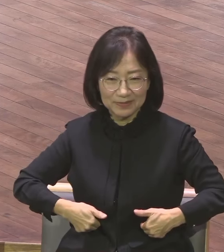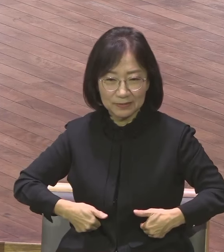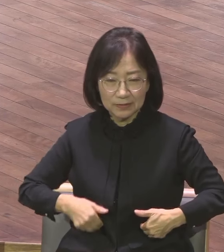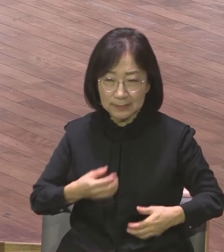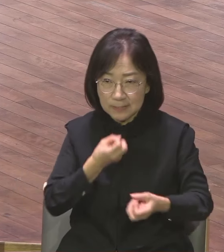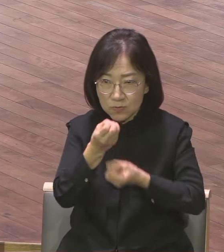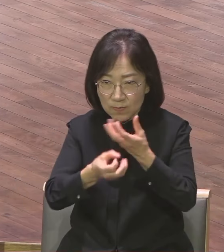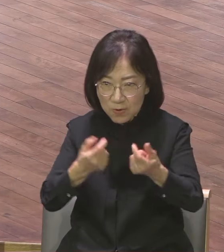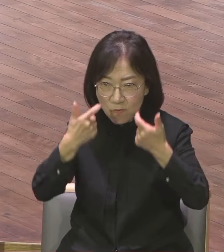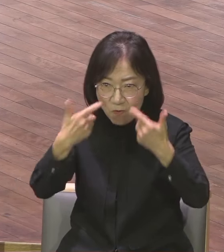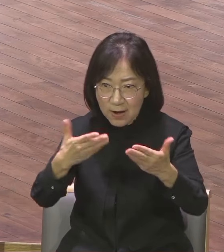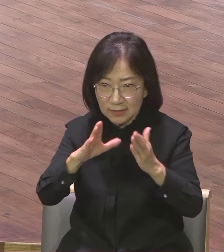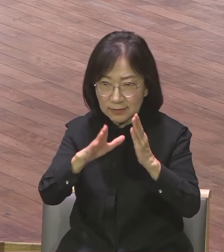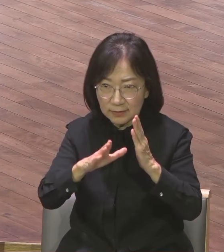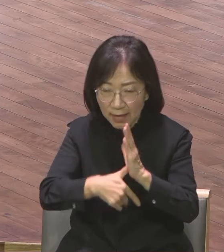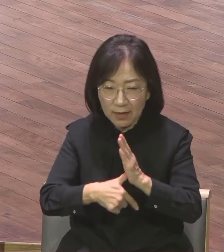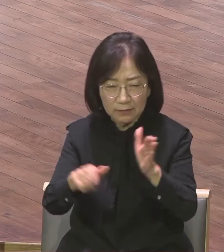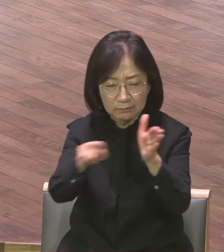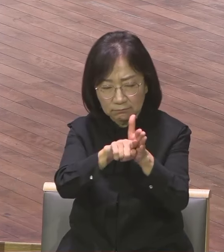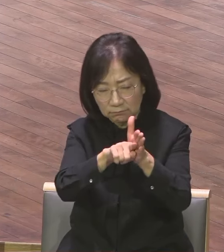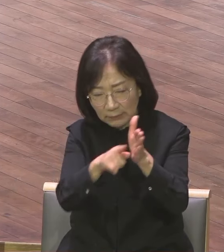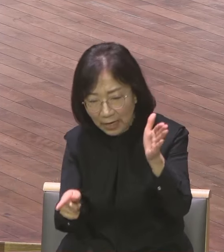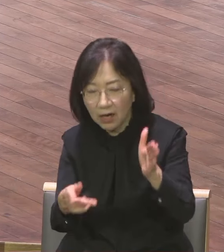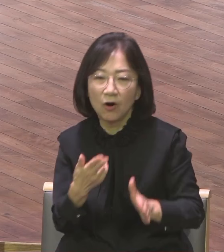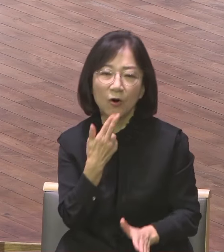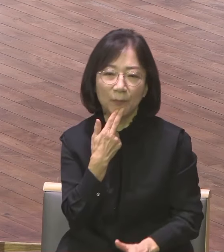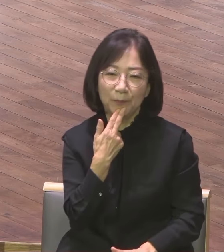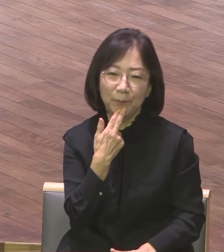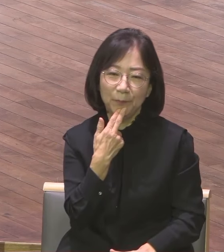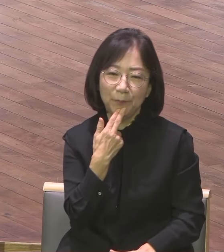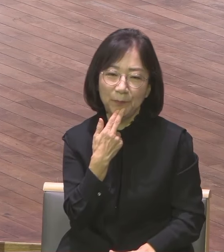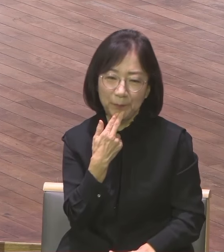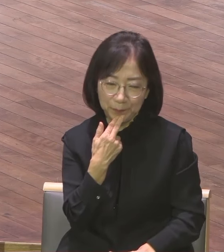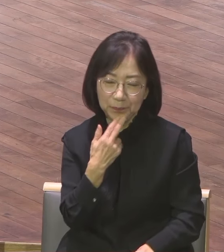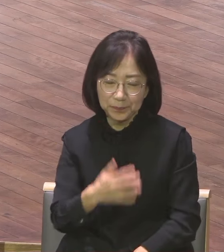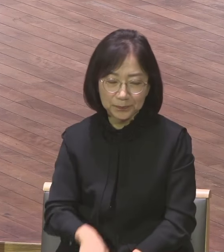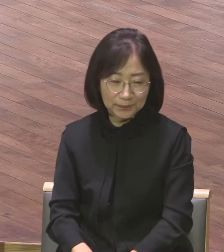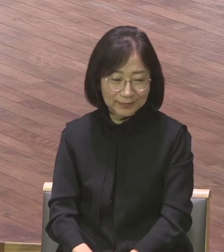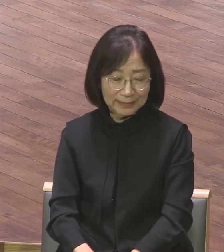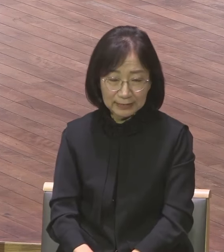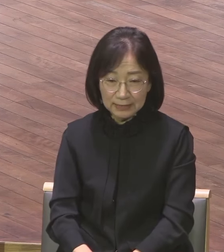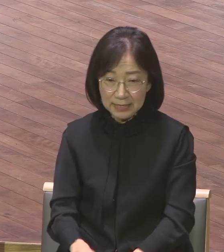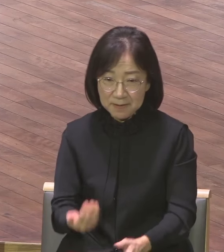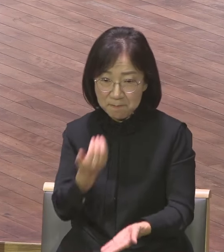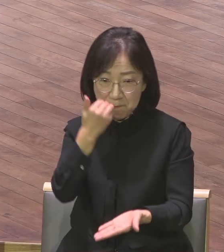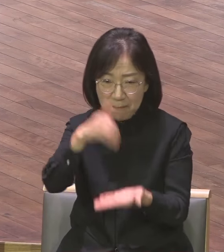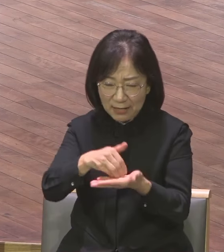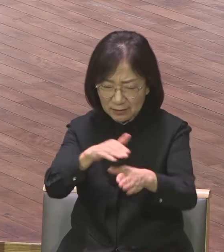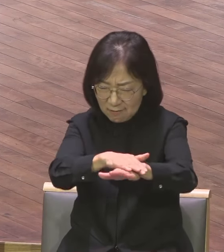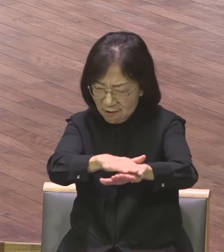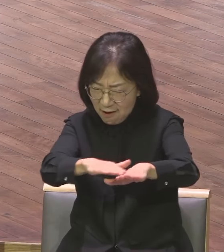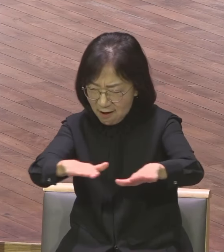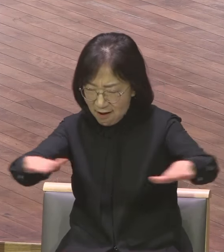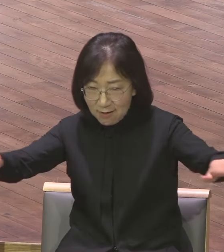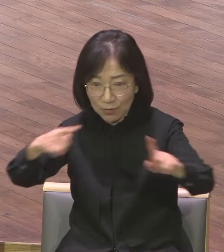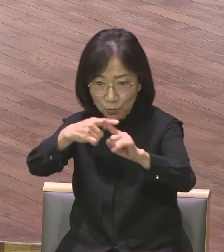서가야 무너지지를 않습니다. 반석 위에 내가 교회를 세우려. 누가 흔들어도 무너지지 않을